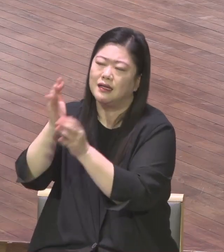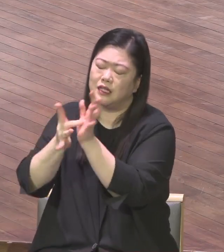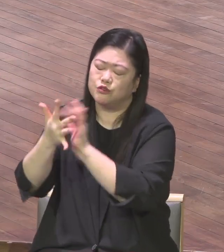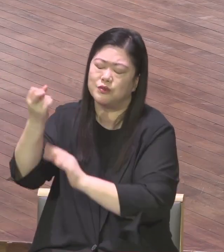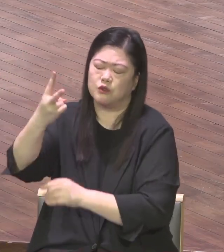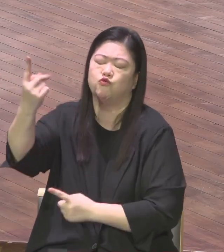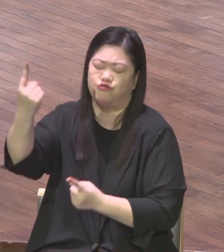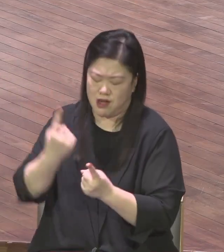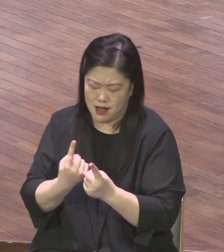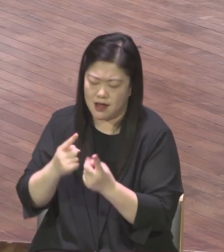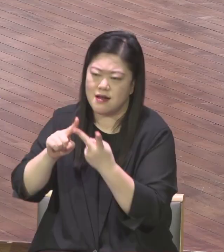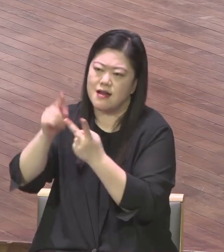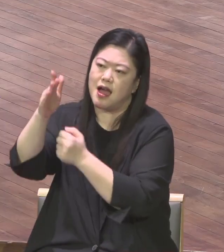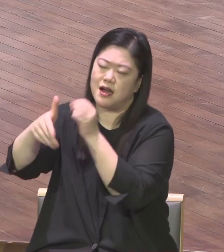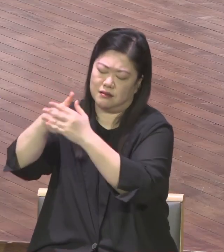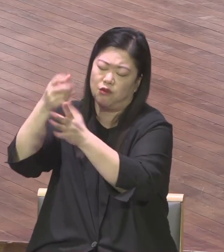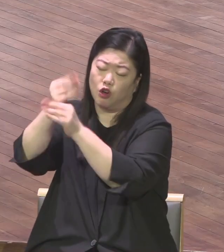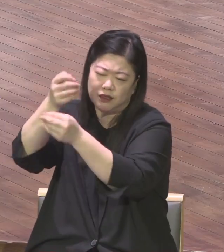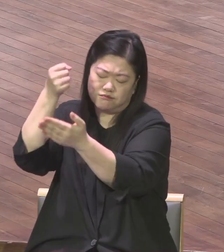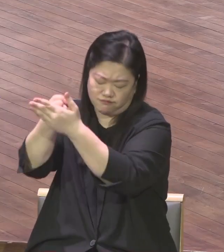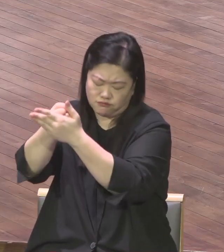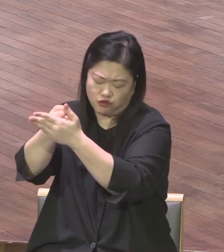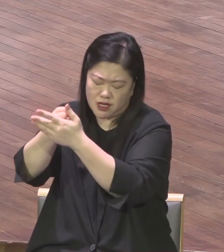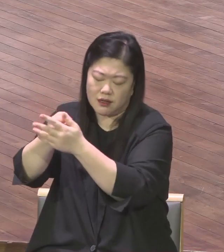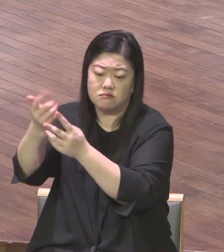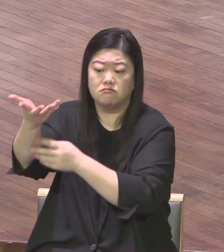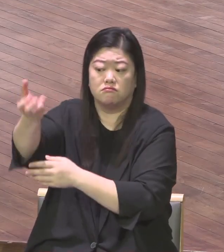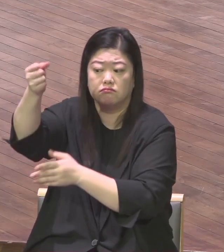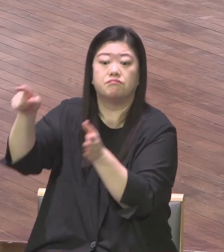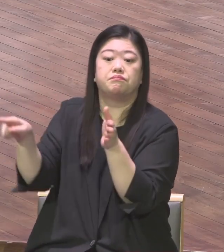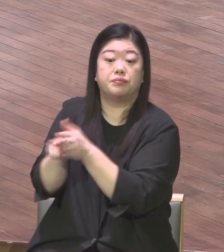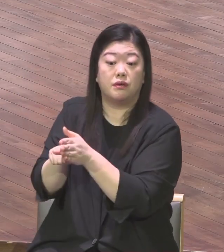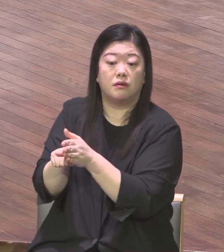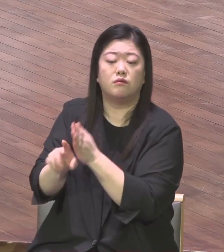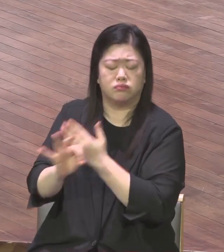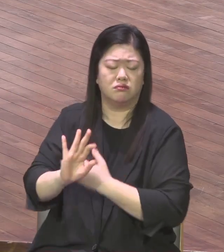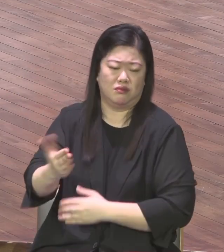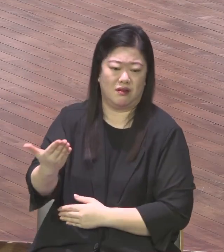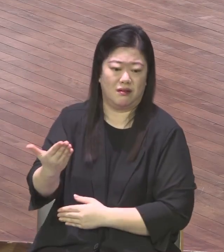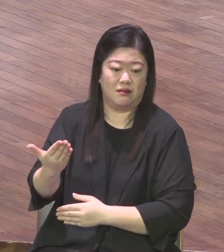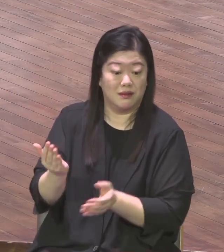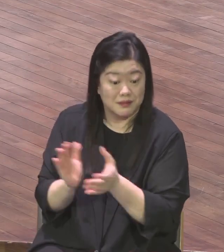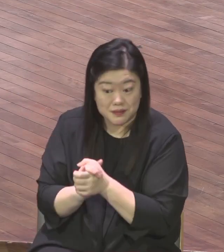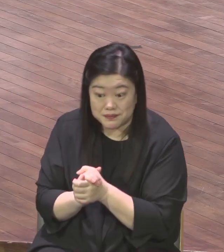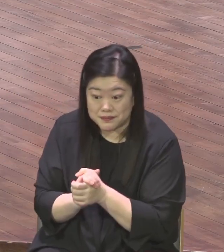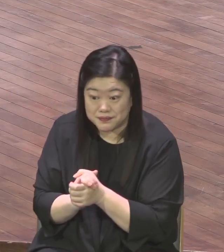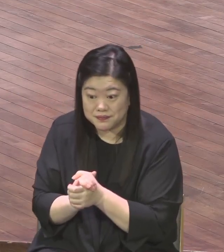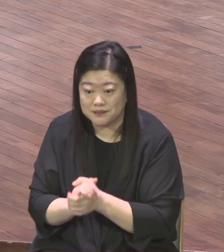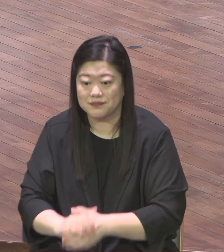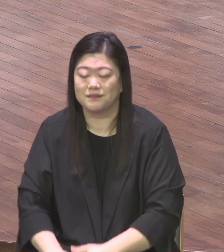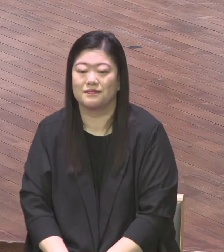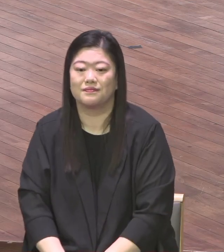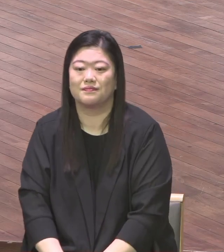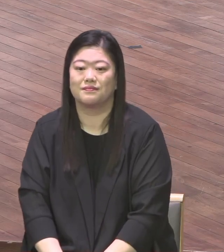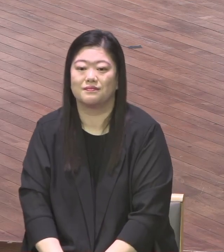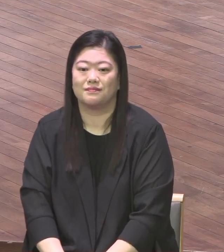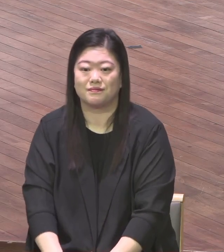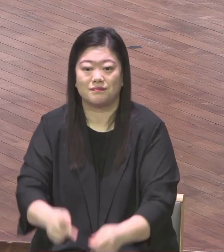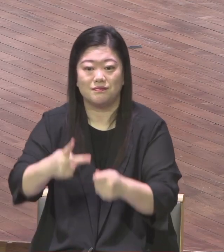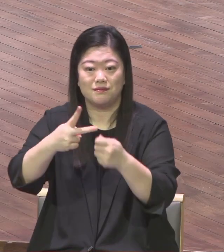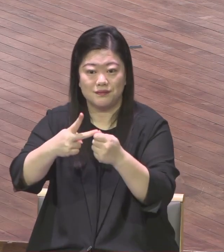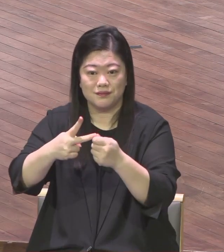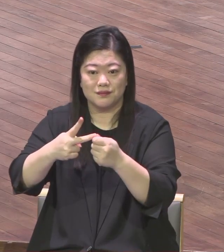영생의 산소망 성경적 재림 신앙을 가지고 언약 성체 주역들 다 되시기를 주님으로 축복합니다. 두